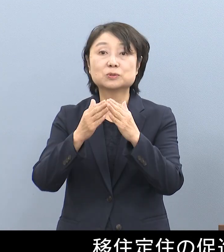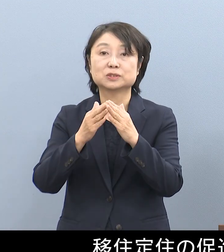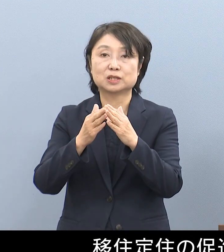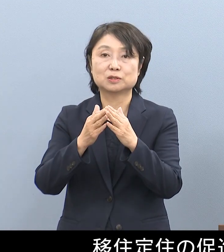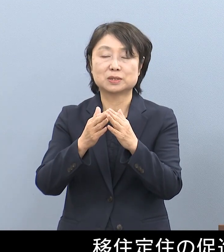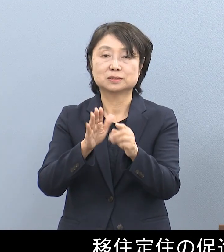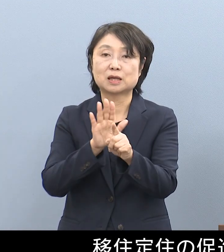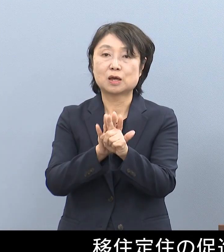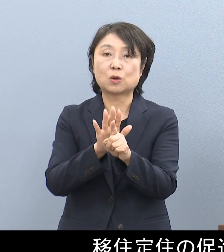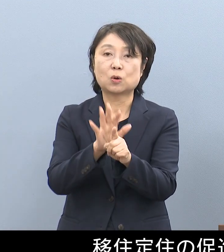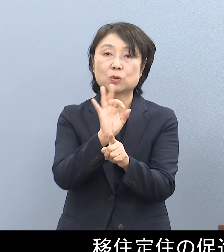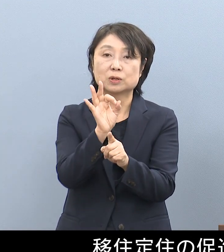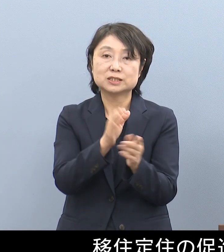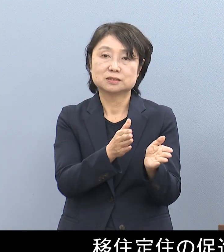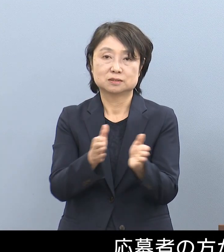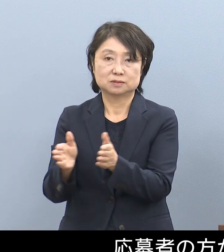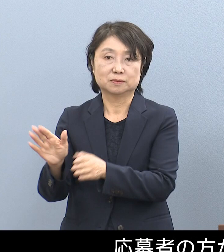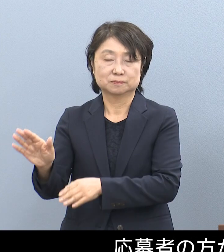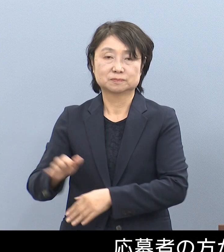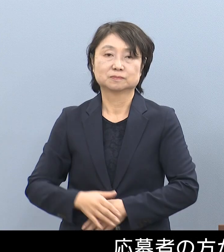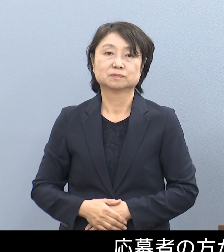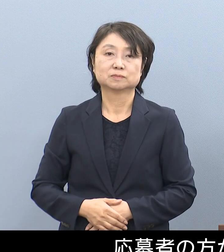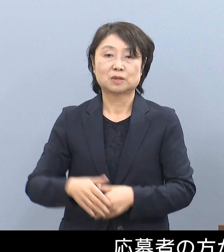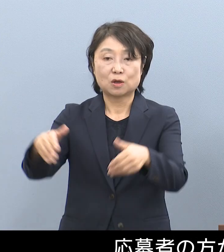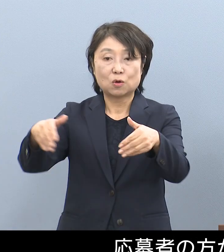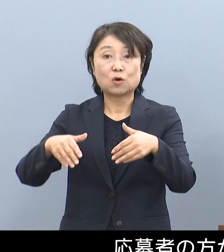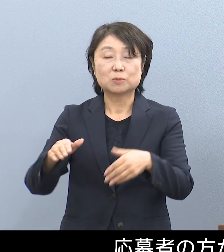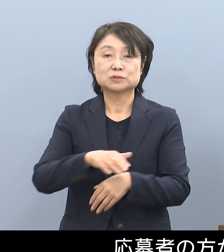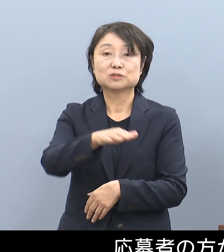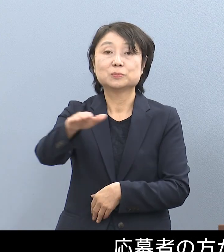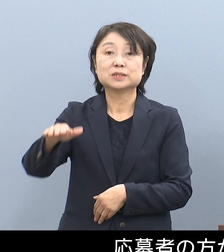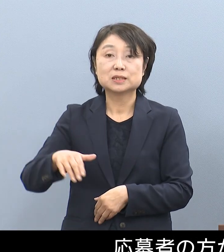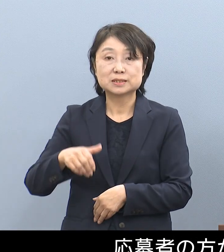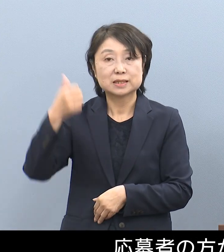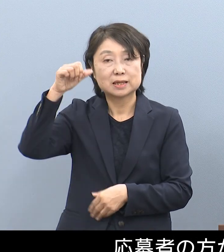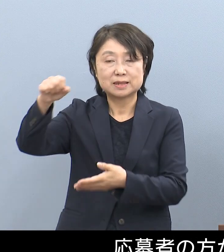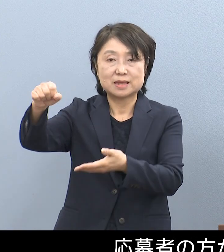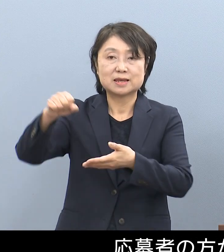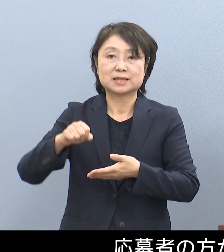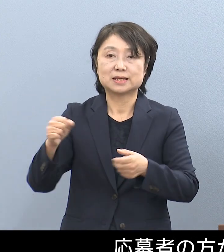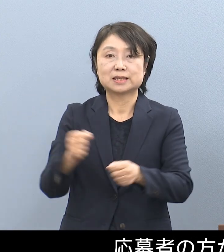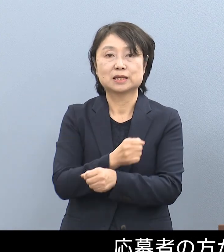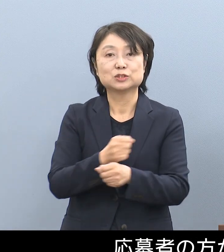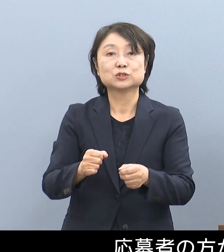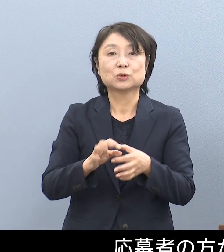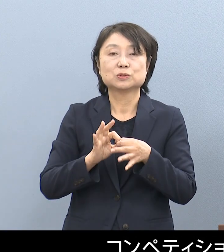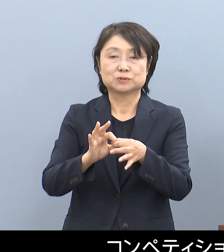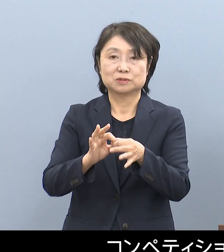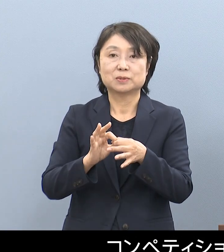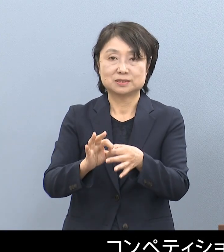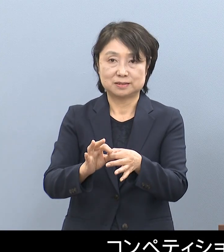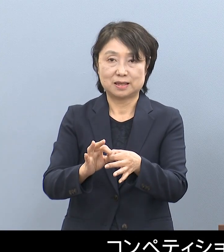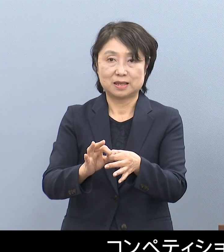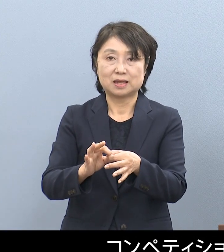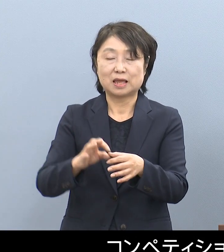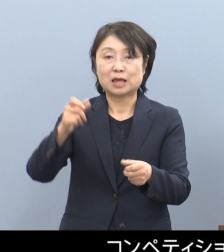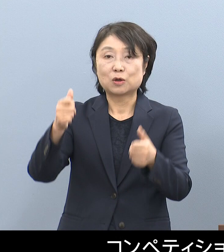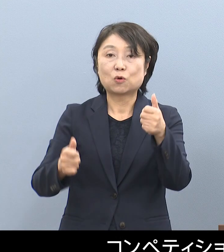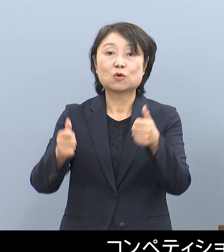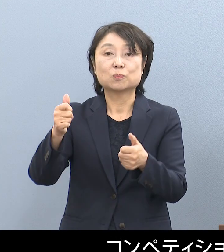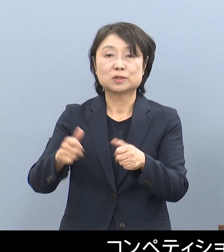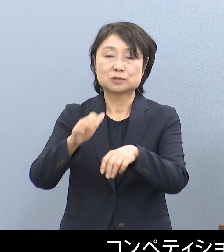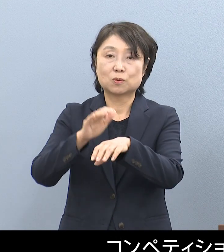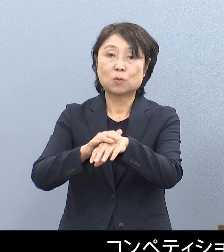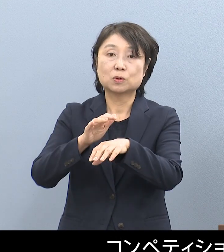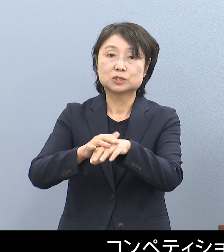助制度でございまして、応募者の方からご提案いただきました事業につきまして、コンペティション方式